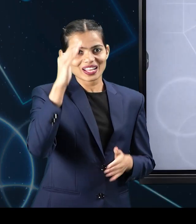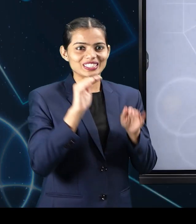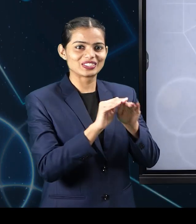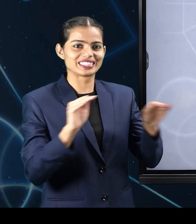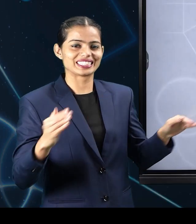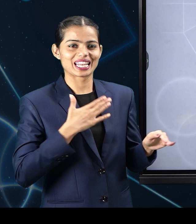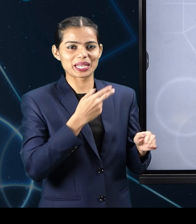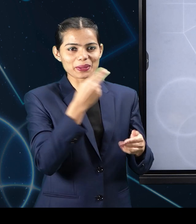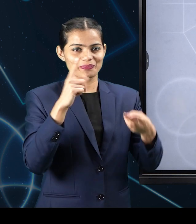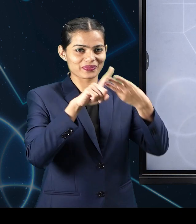హలో పిల్లలు,